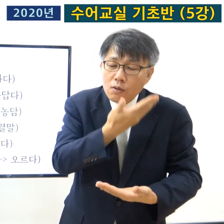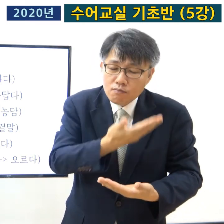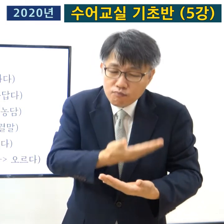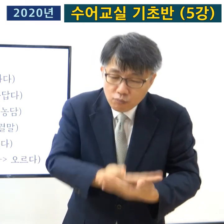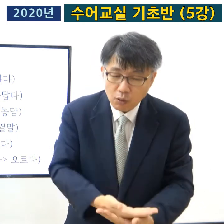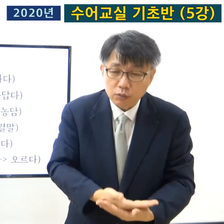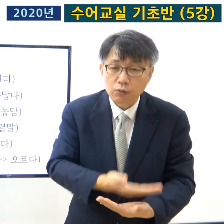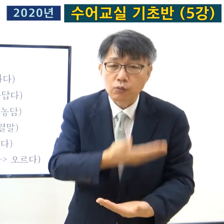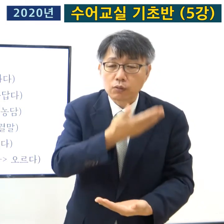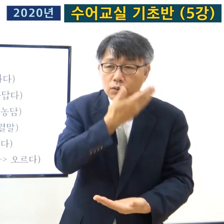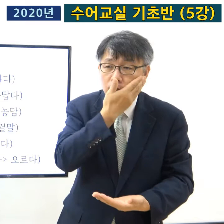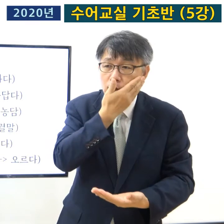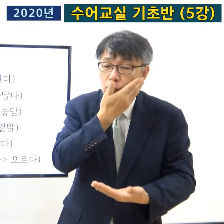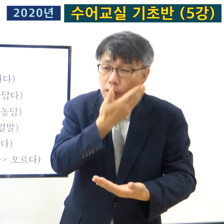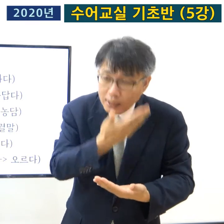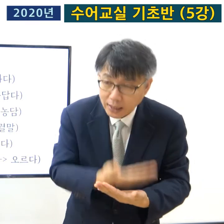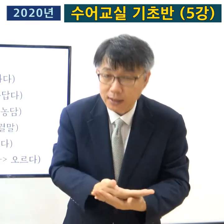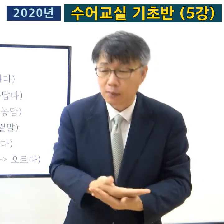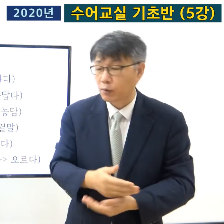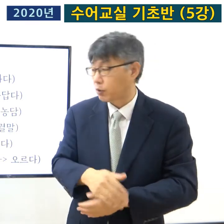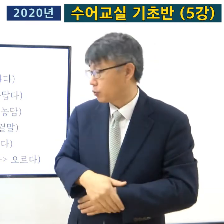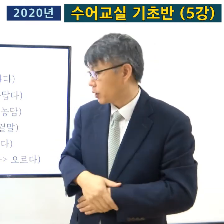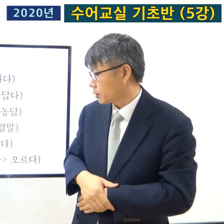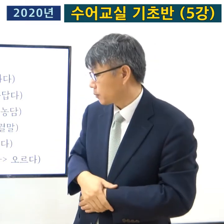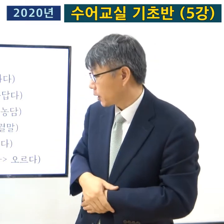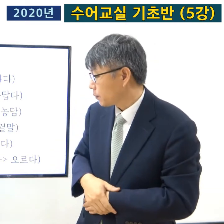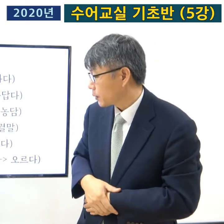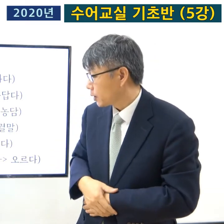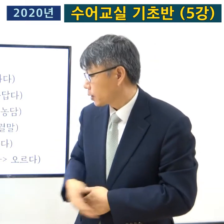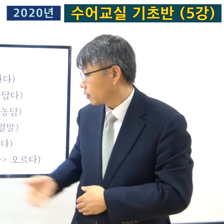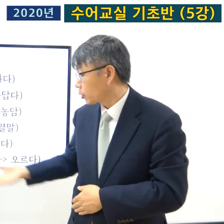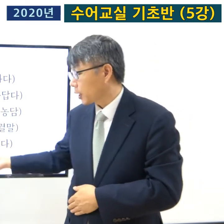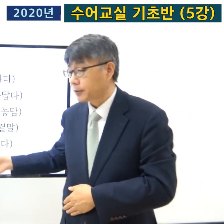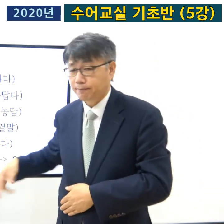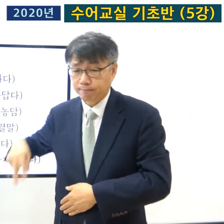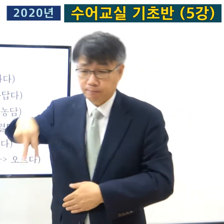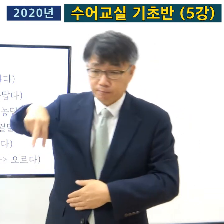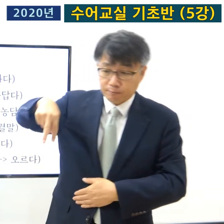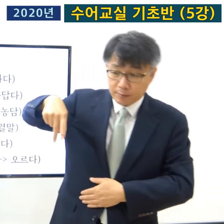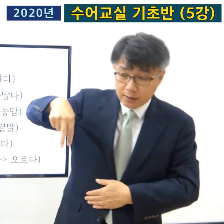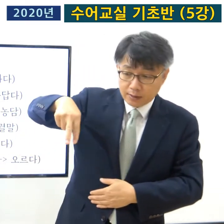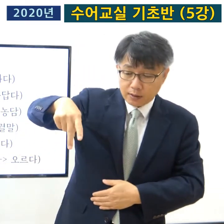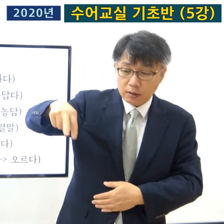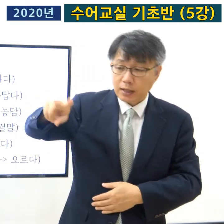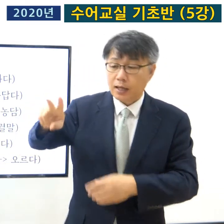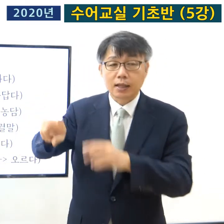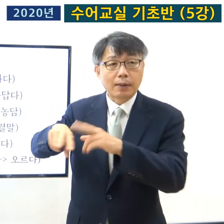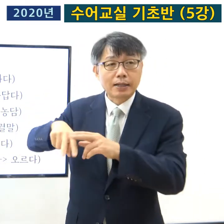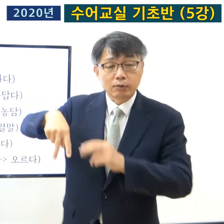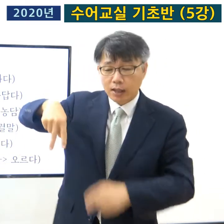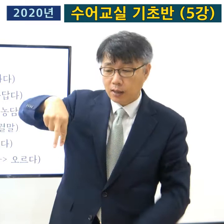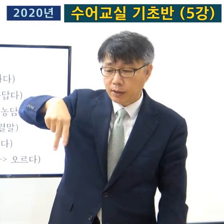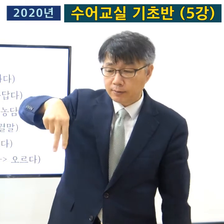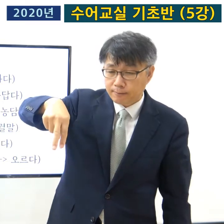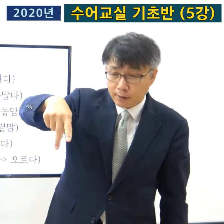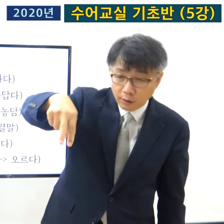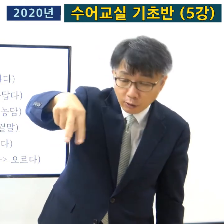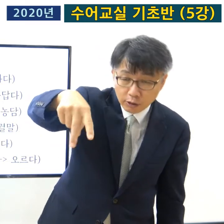귀하고 무거운, 이게 귀하다 이렇게 표현해 주시면 되겠습니다. 걷다는, 자, 이게 발이라고 생각하면 걷는